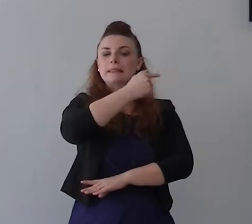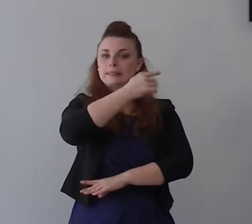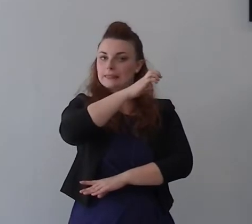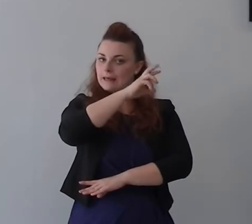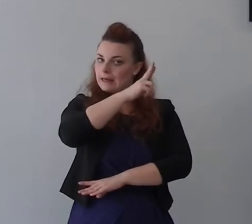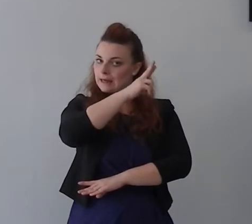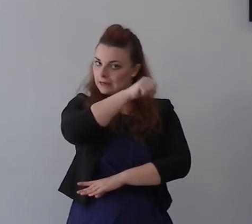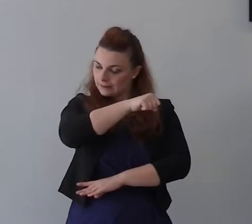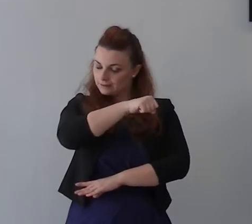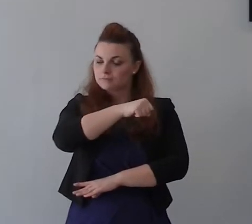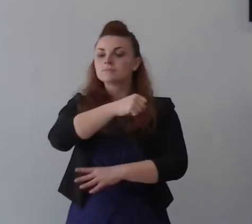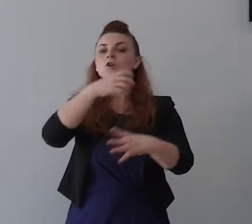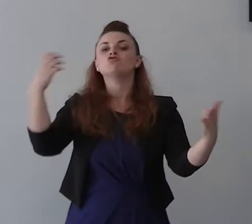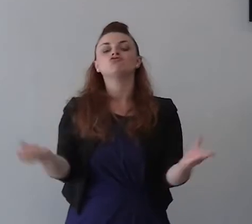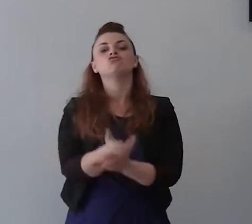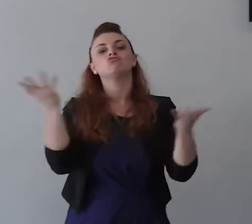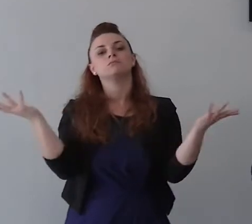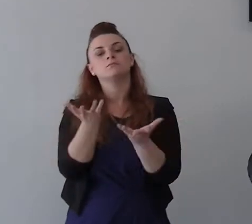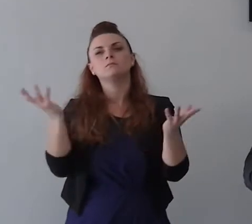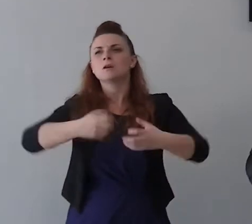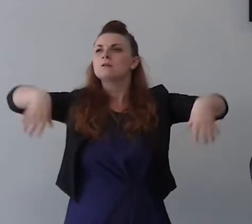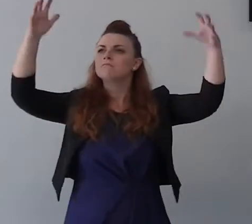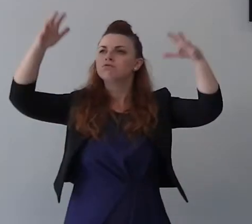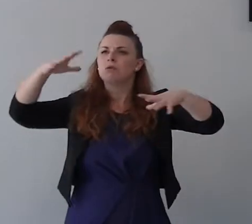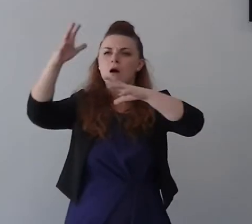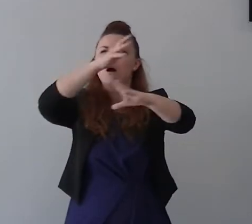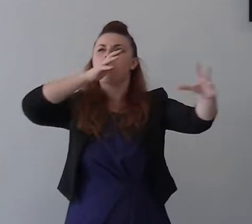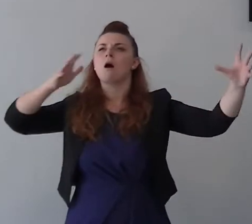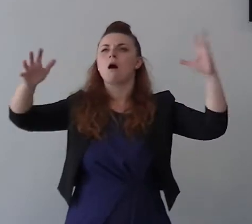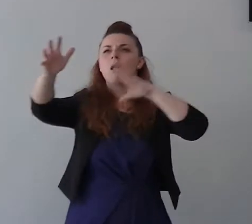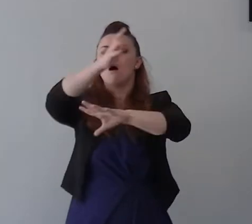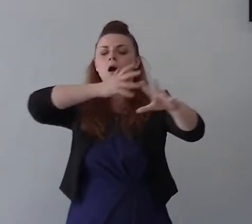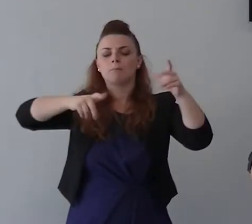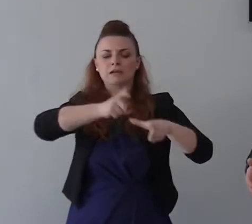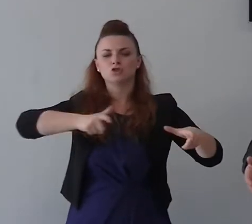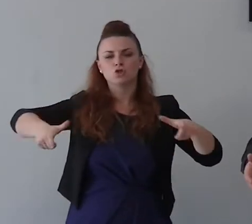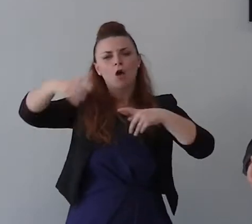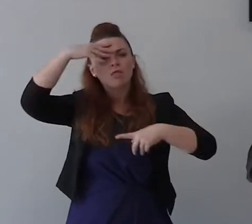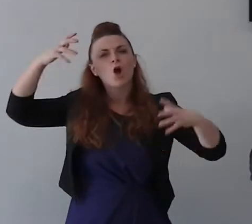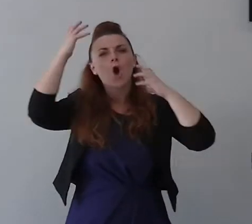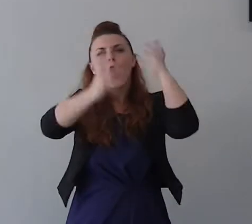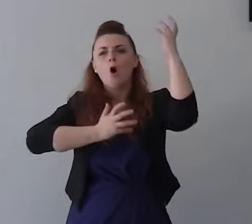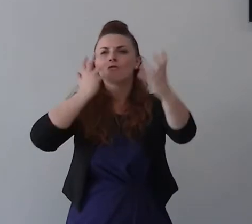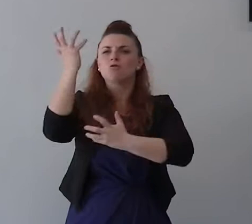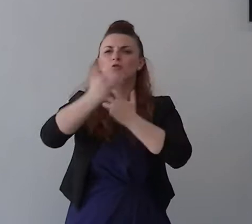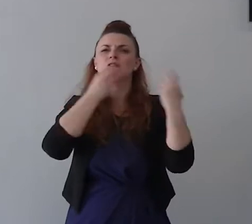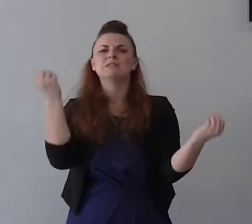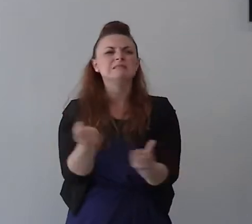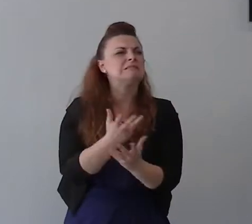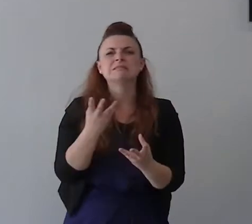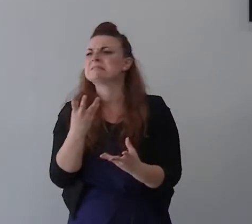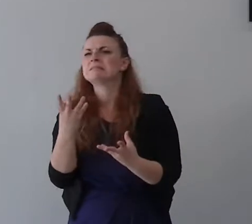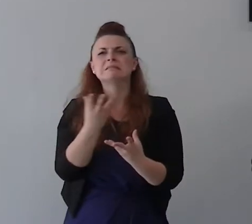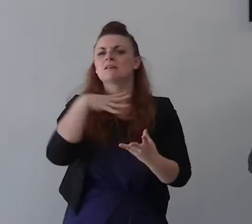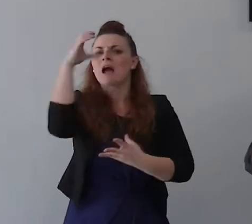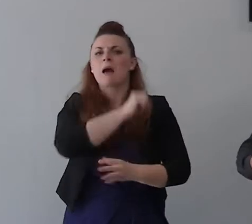enorme, le persone non capiscono che cosa sta succedendo, i conducenti